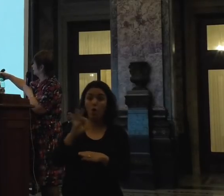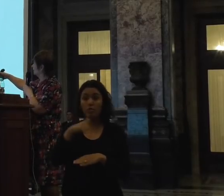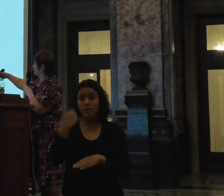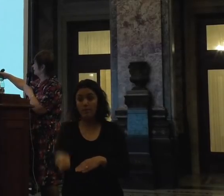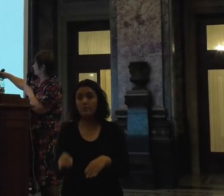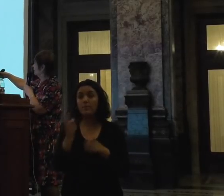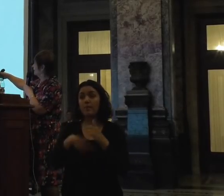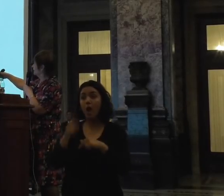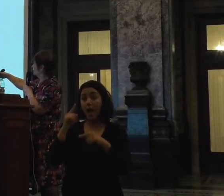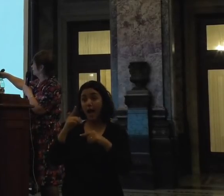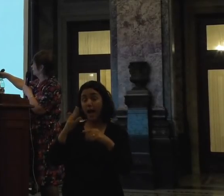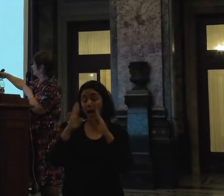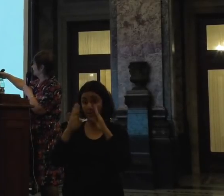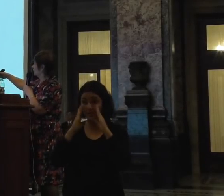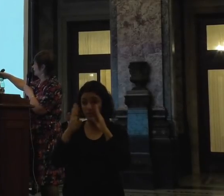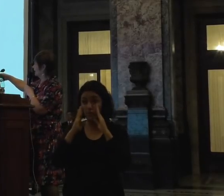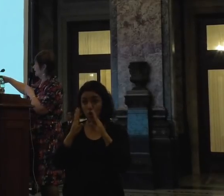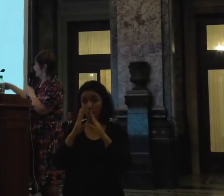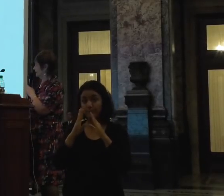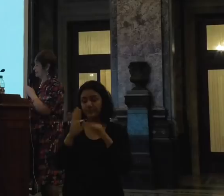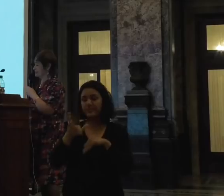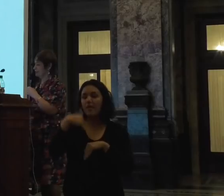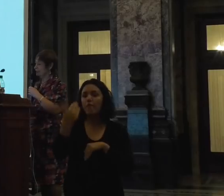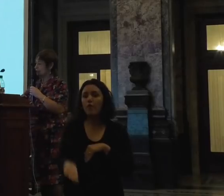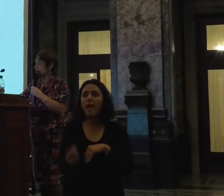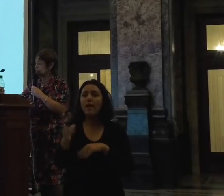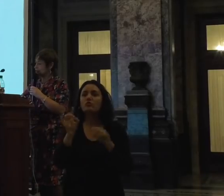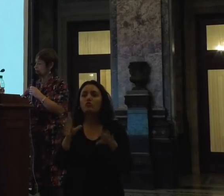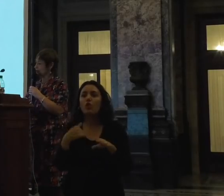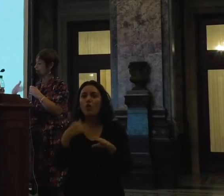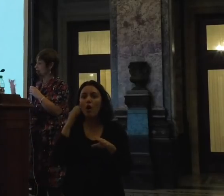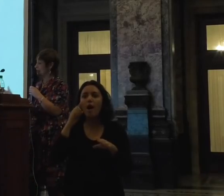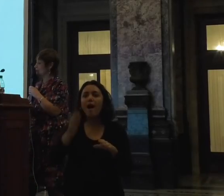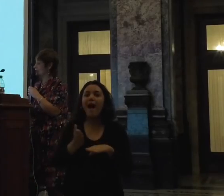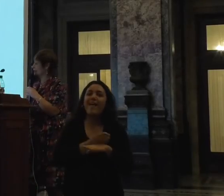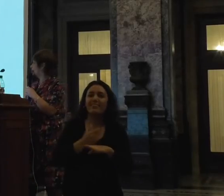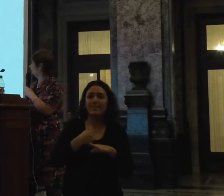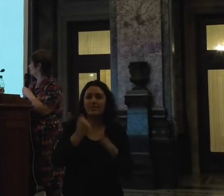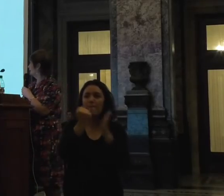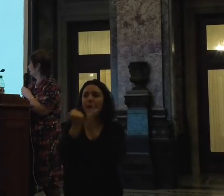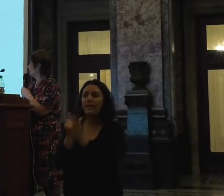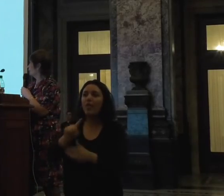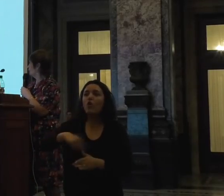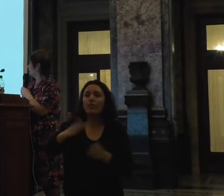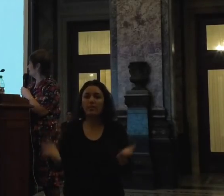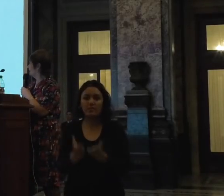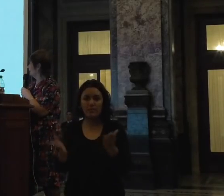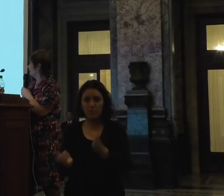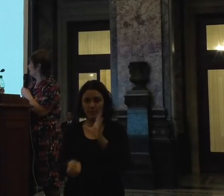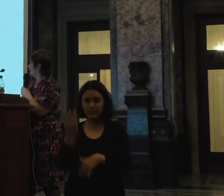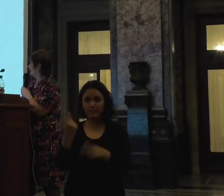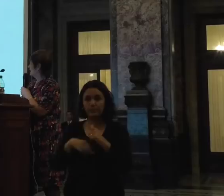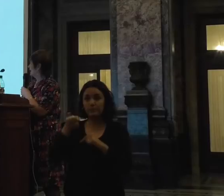atención exógena solo pasa cuando presentamos la clave antes. Entonces, esto nos empieza a dar una idea de que